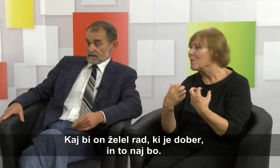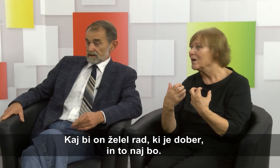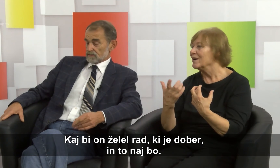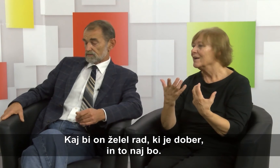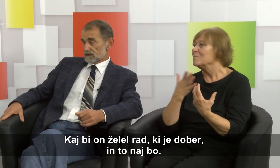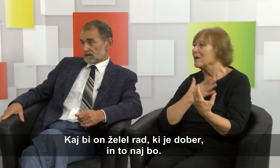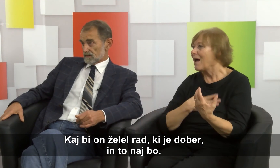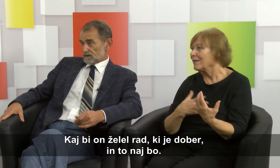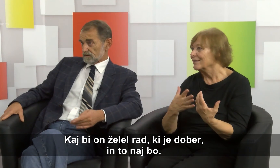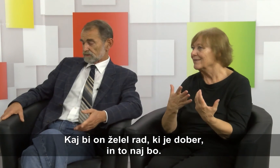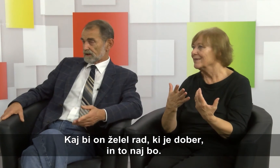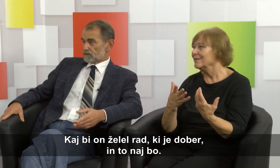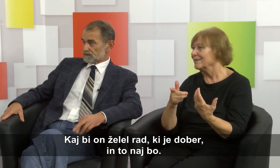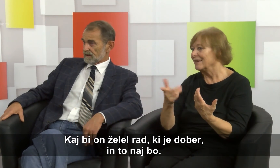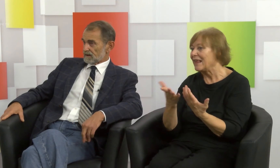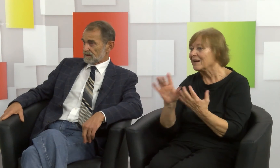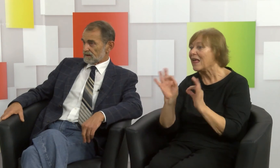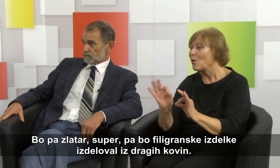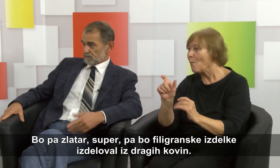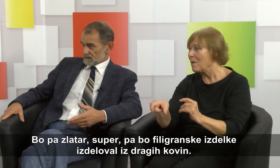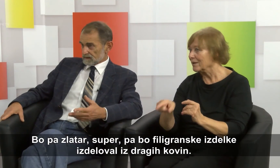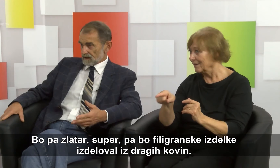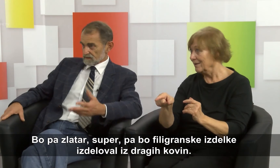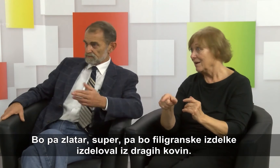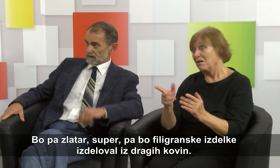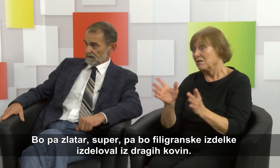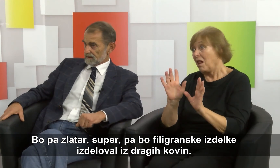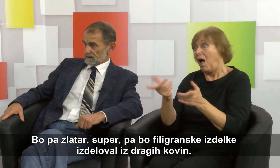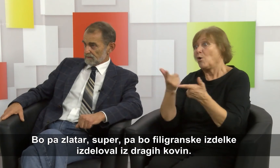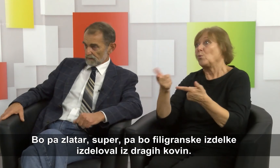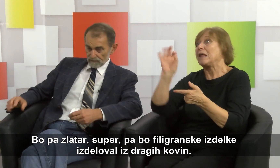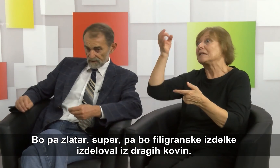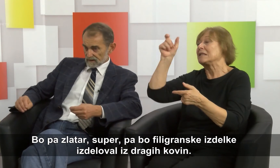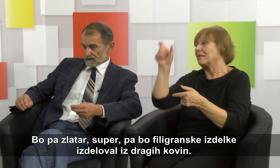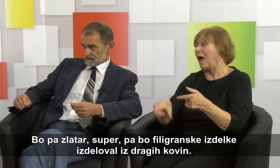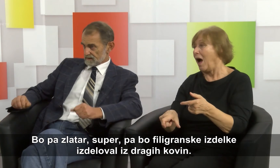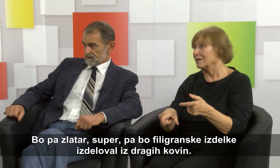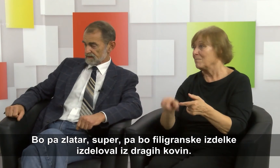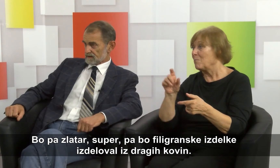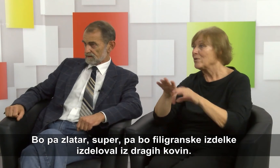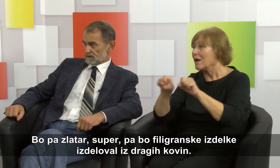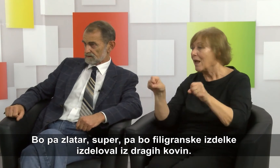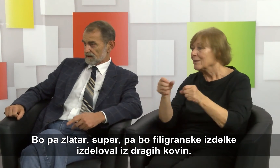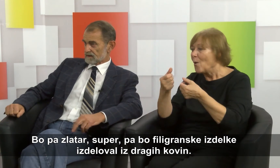je dober, in to naj bo, ne. Bo pa zlatar, super, ne. Pa bo filigranske izdelke izdeloval iz dragih